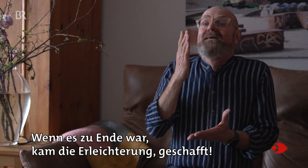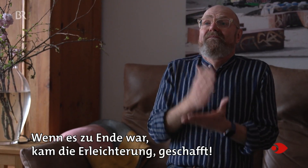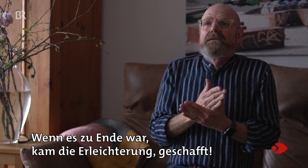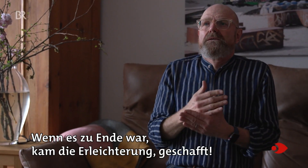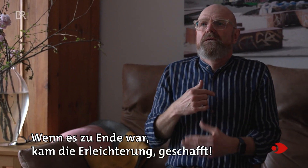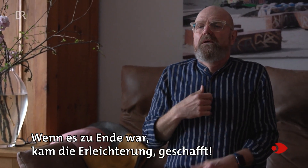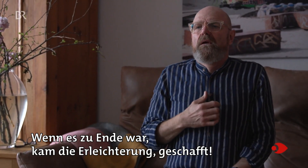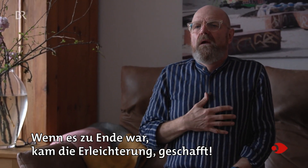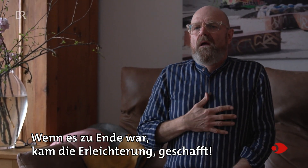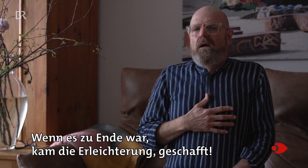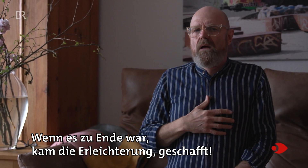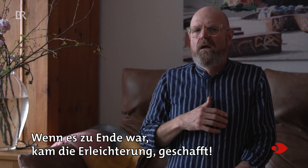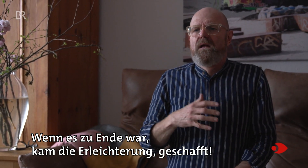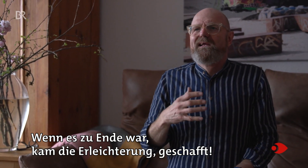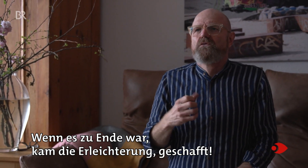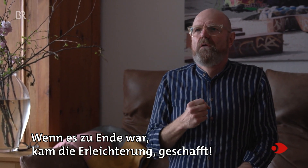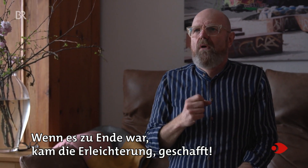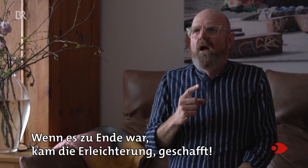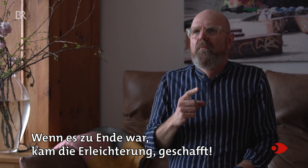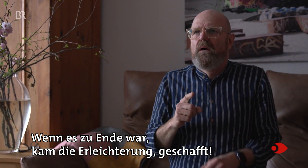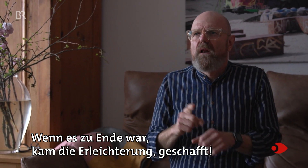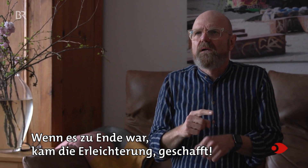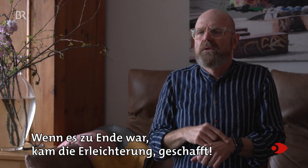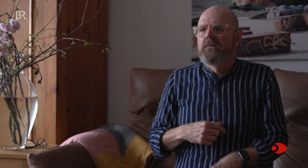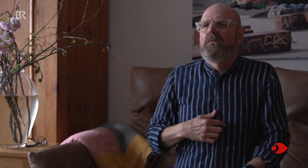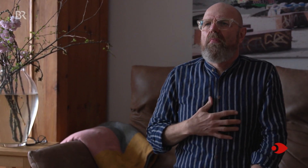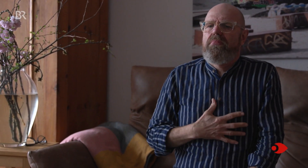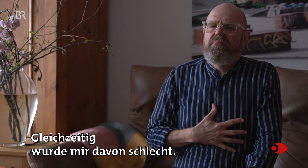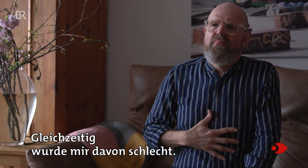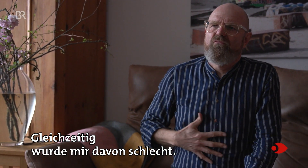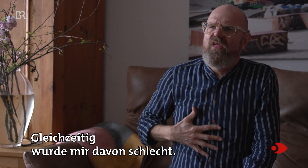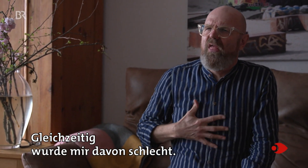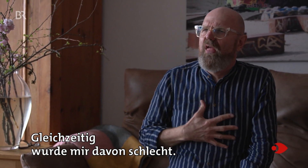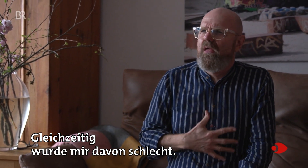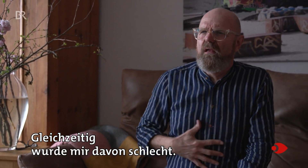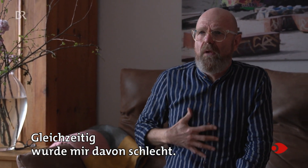Wenn es zu Ende war, kam die Erleichterung. Geschafft. Gleichzeitig wurde mir davon schlecht.